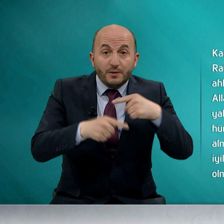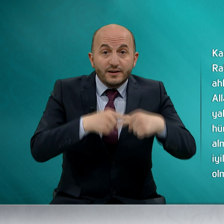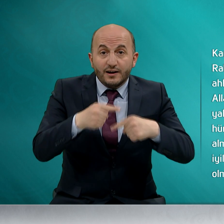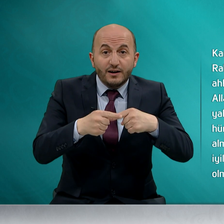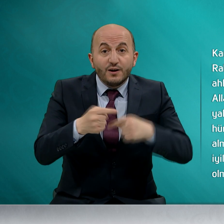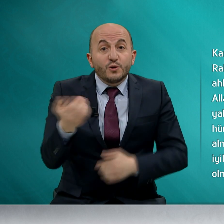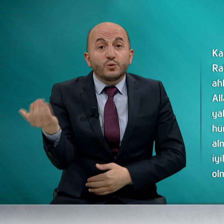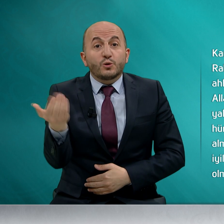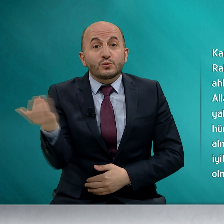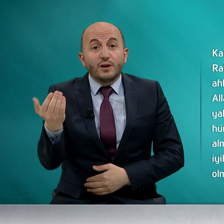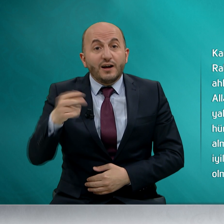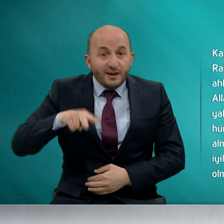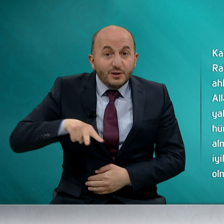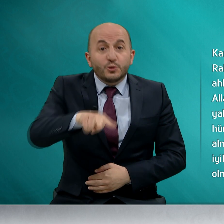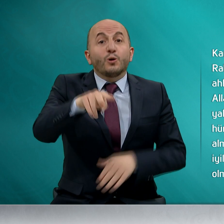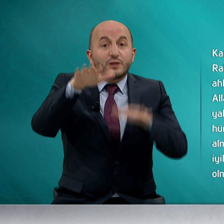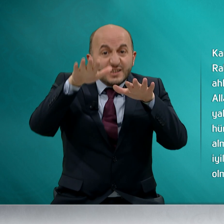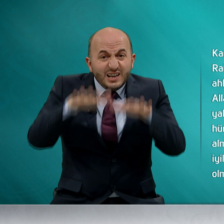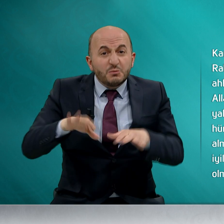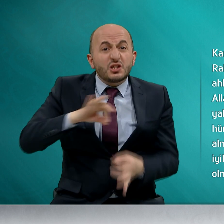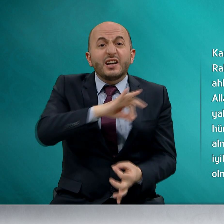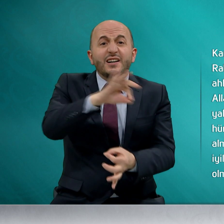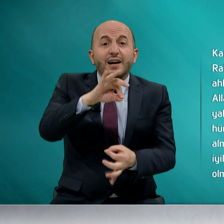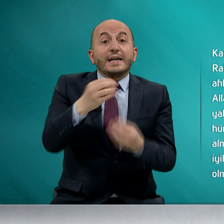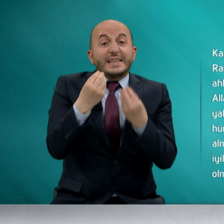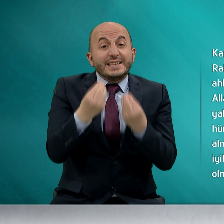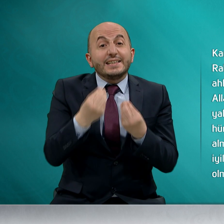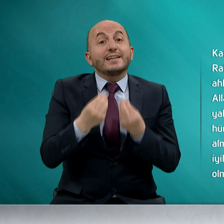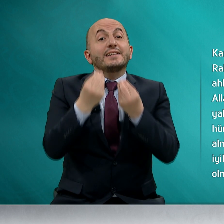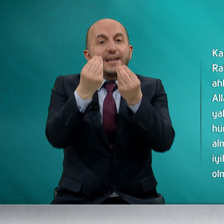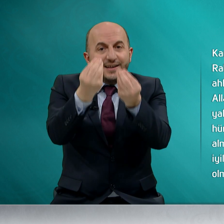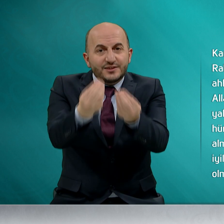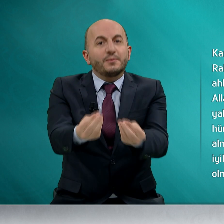Akrabaya, yoksula, yolda kalmışlara iyilik etmeyi,